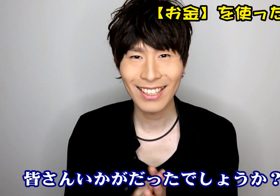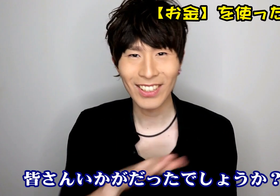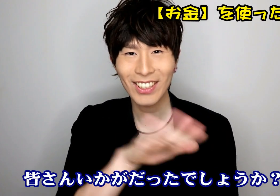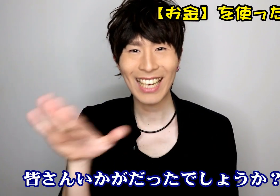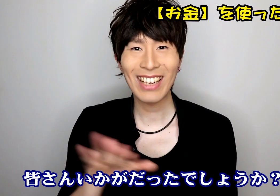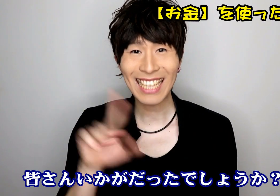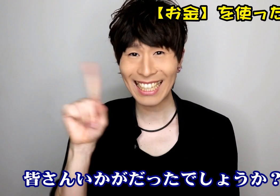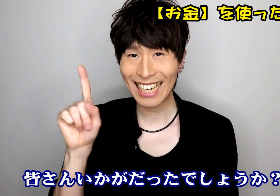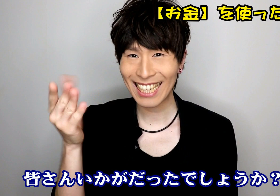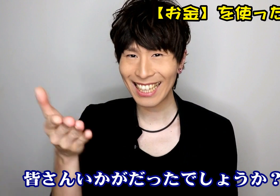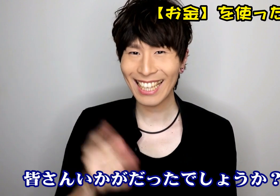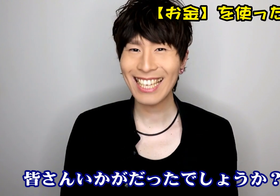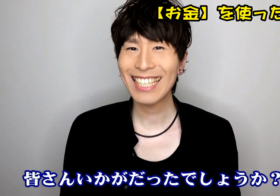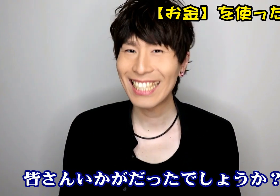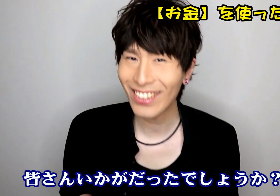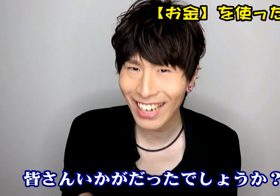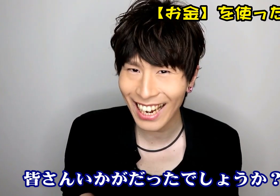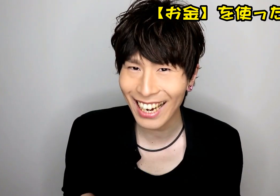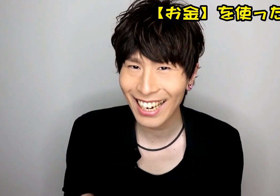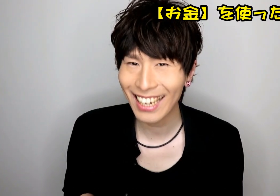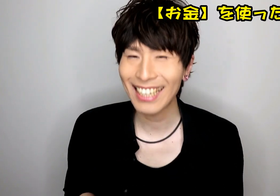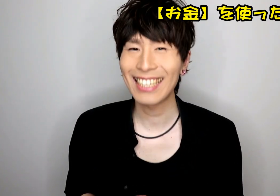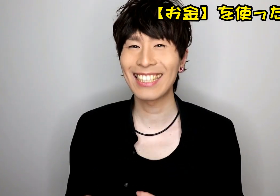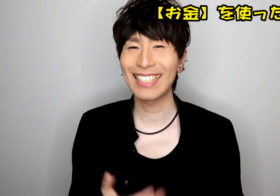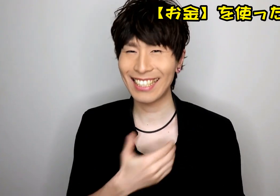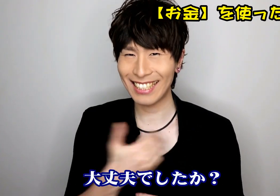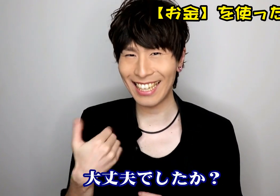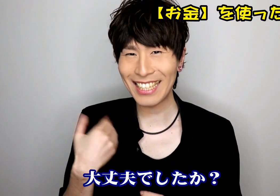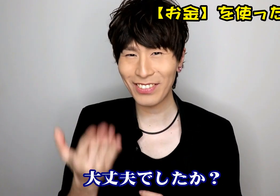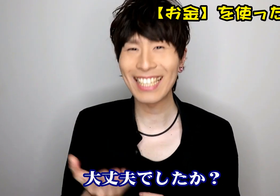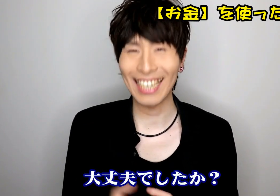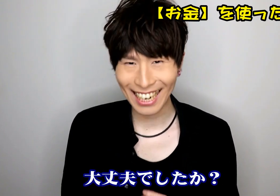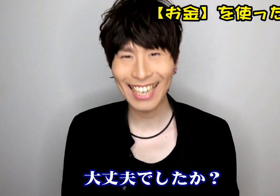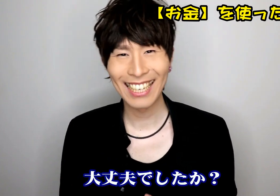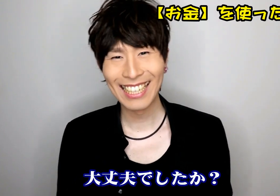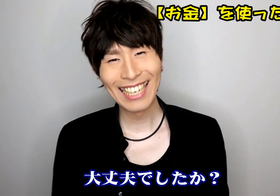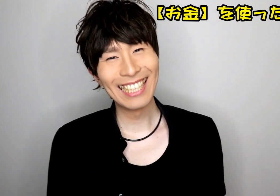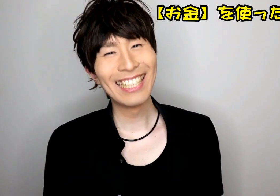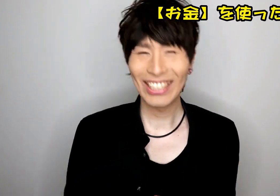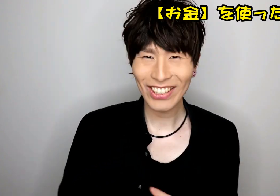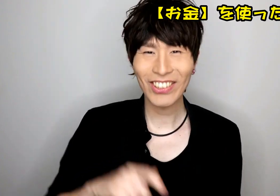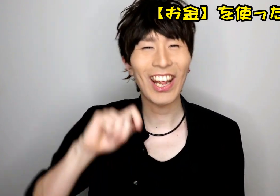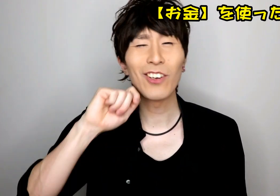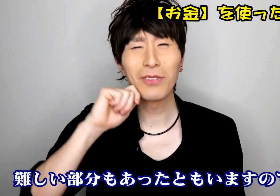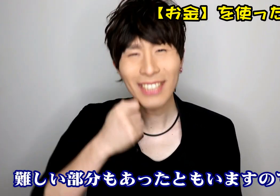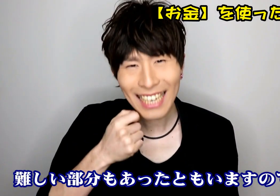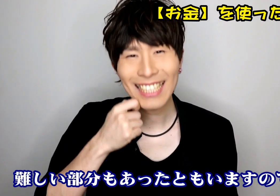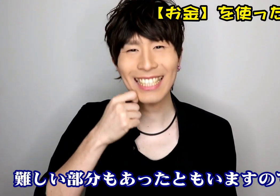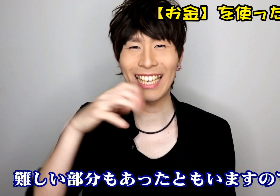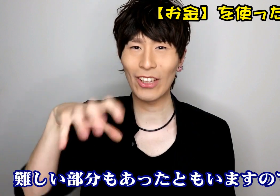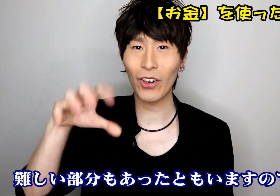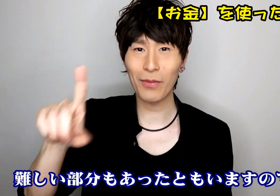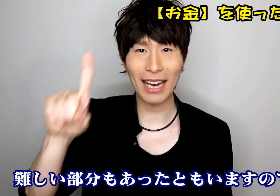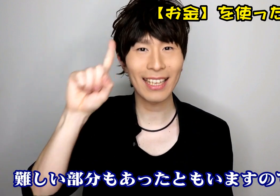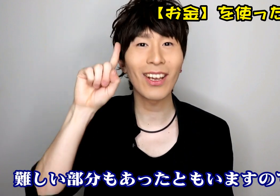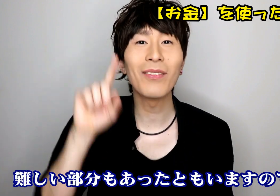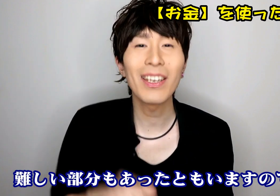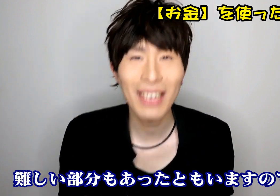ということで皆さんいかがだったでしょうか。大丈夫でしたか。ということで難しいところもあったと思います